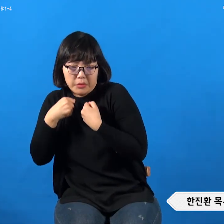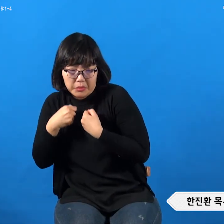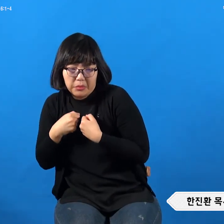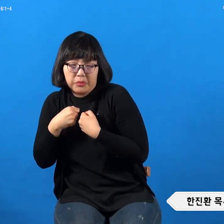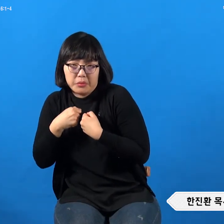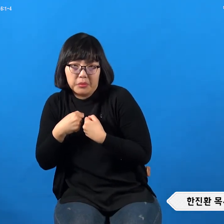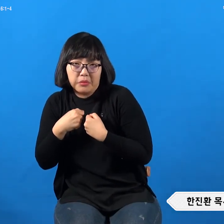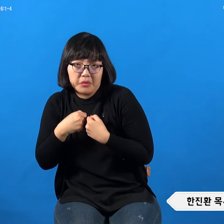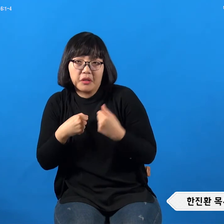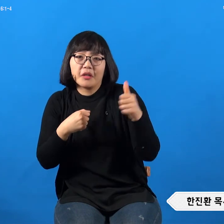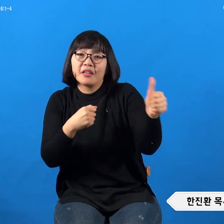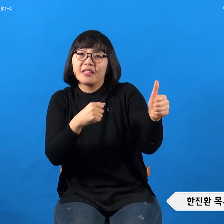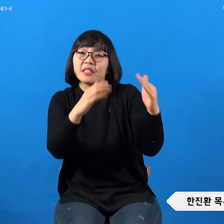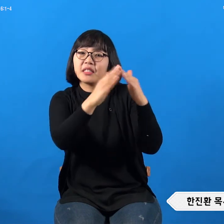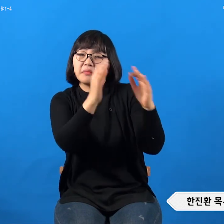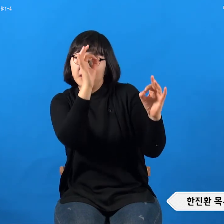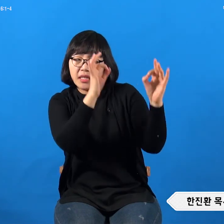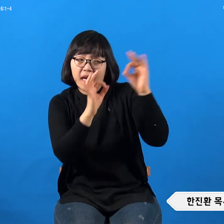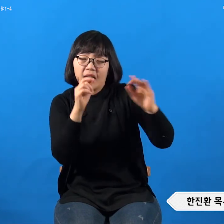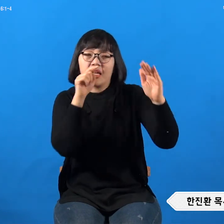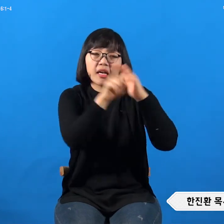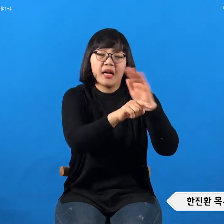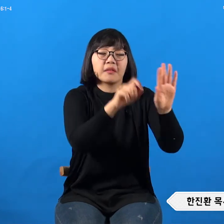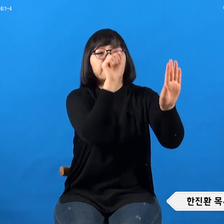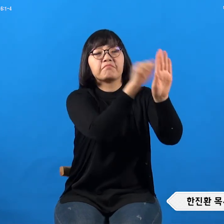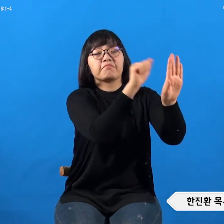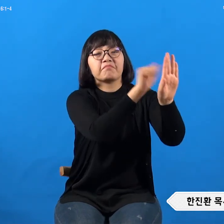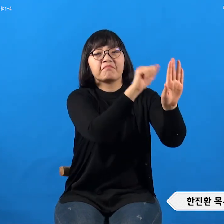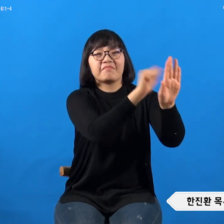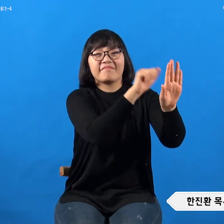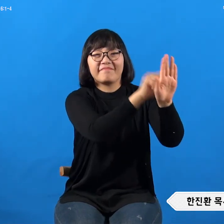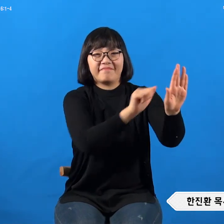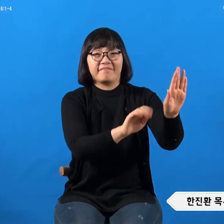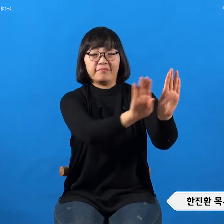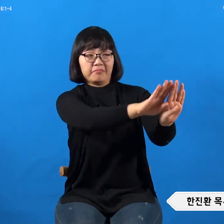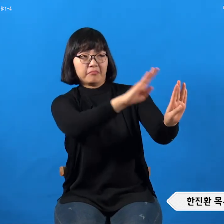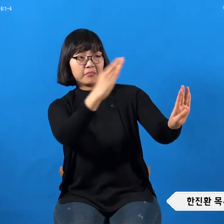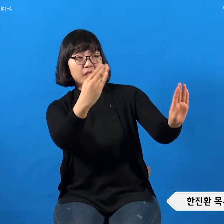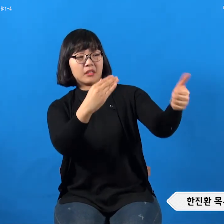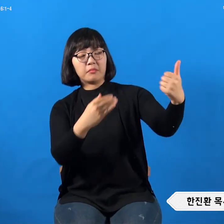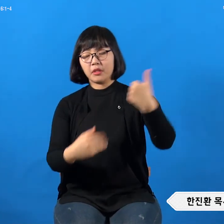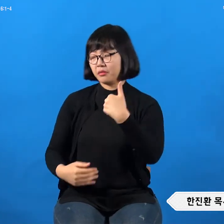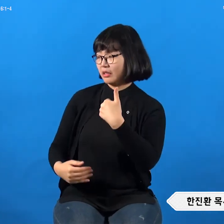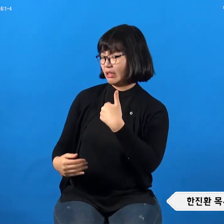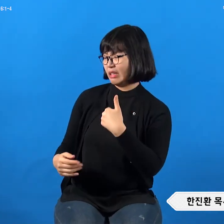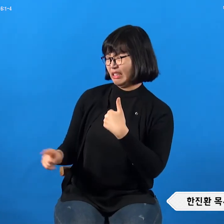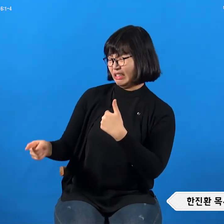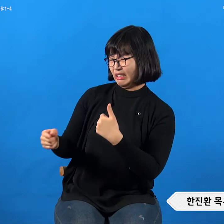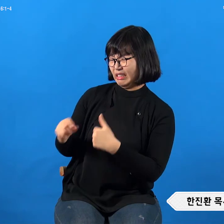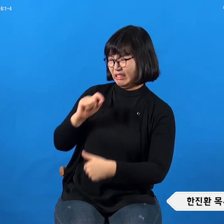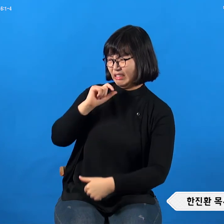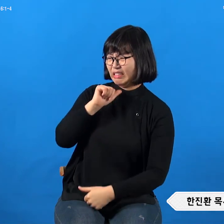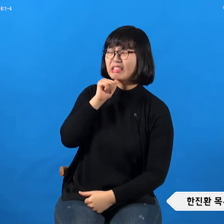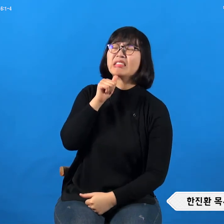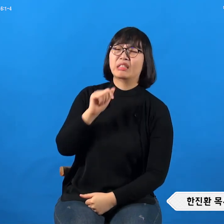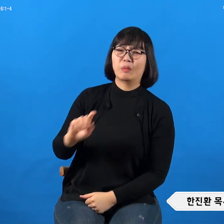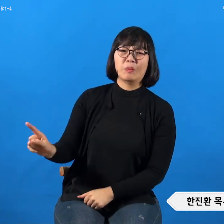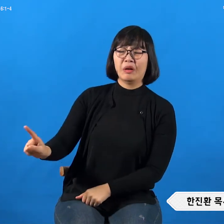집을 찾아가서 대문을 두드렸습니다. 문이 벌컥 열리더니 조카가 딱 보더니 노숙자가 서